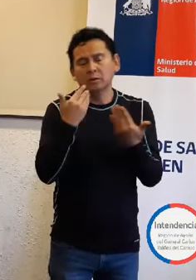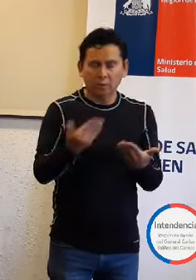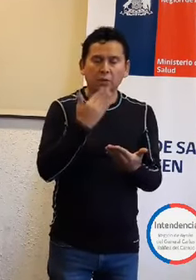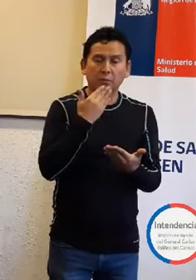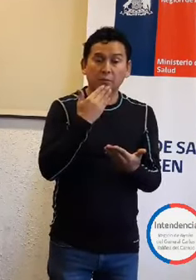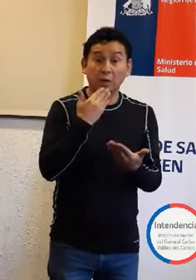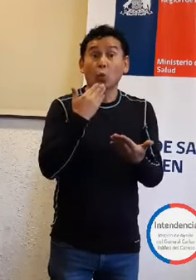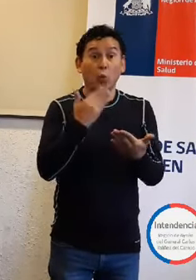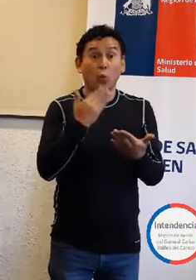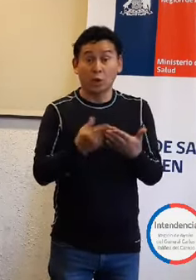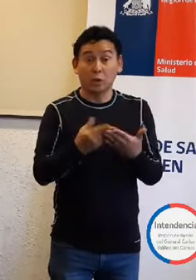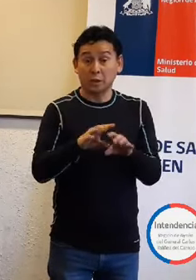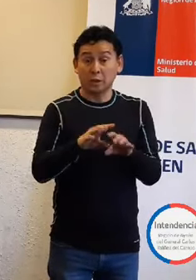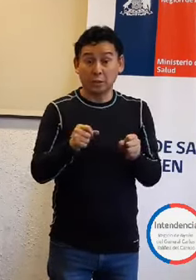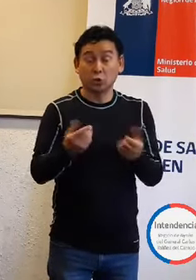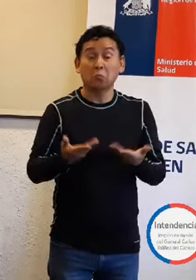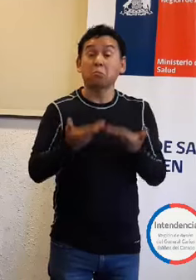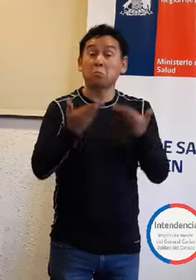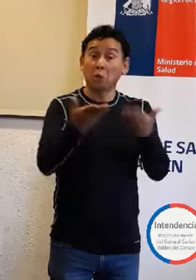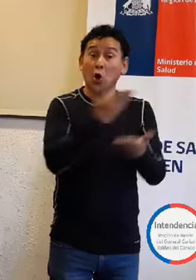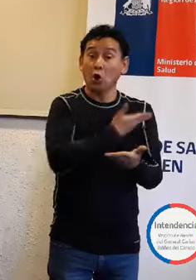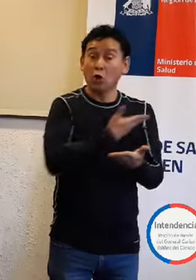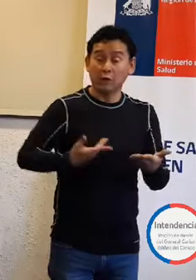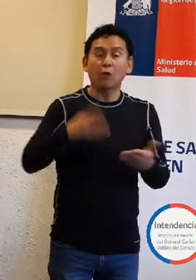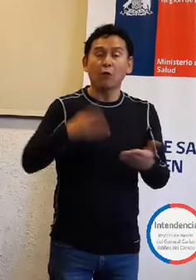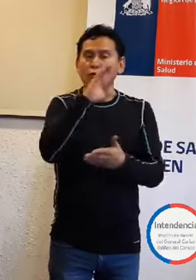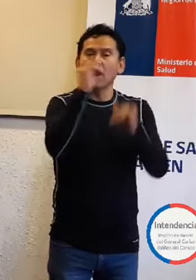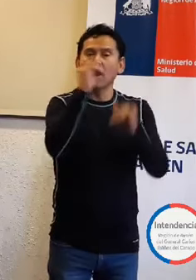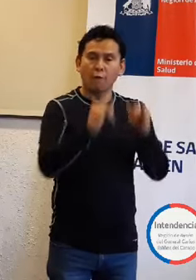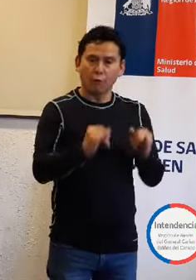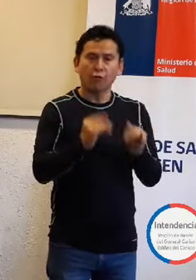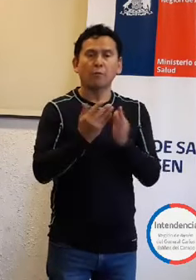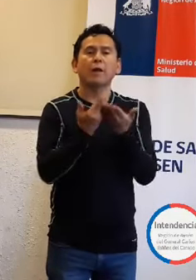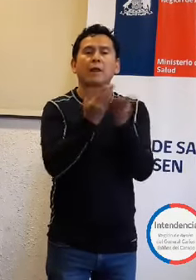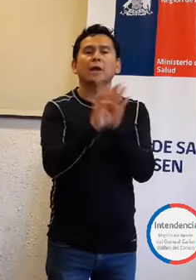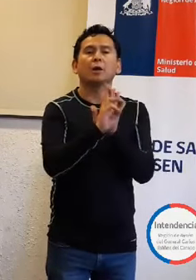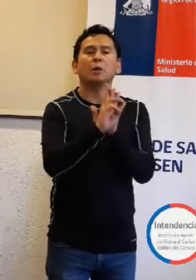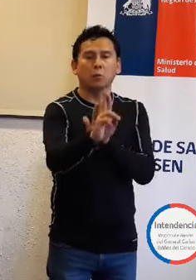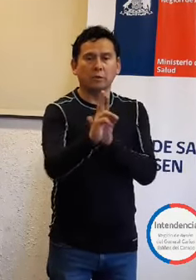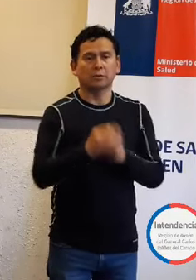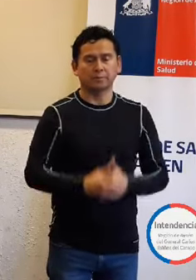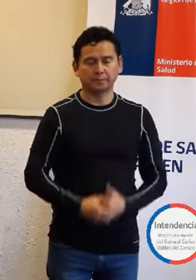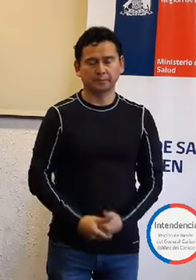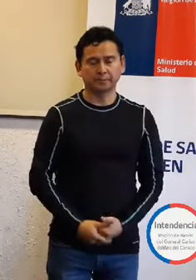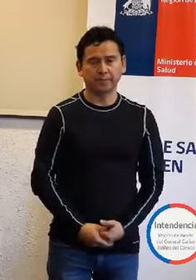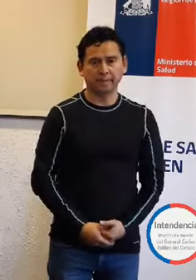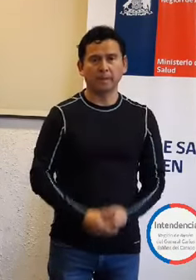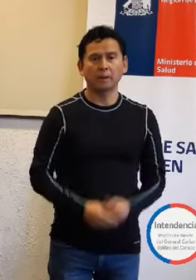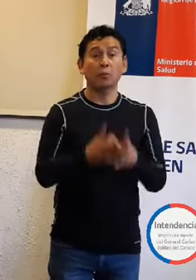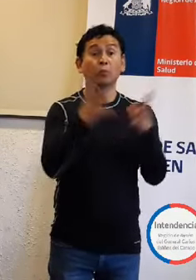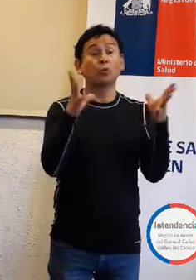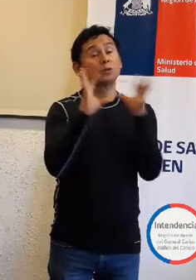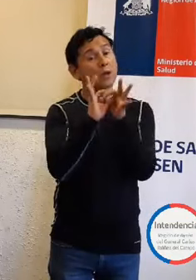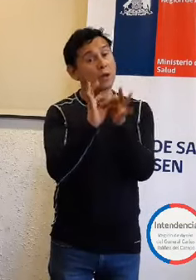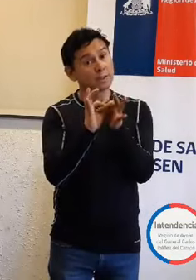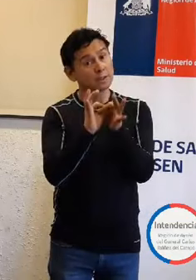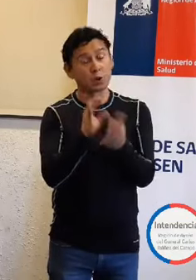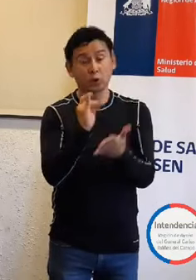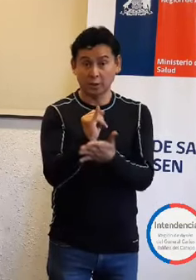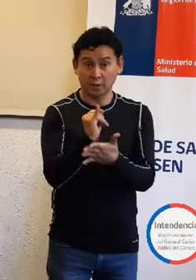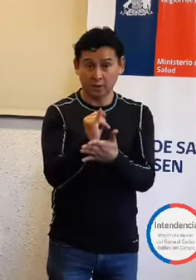una vez que se entregan y se reciben como gobierno no se busca la forma de irles dando respuesta. Muchas gracias, Intendente.